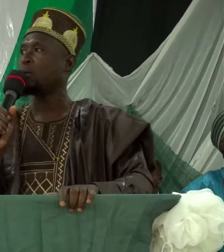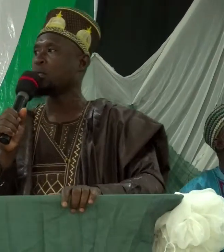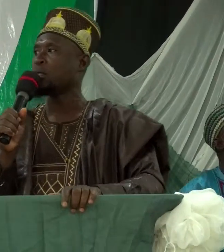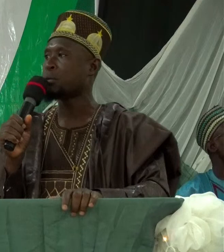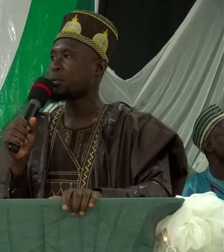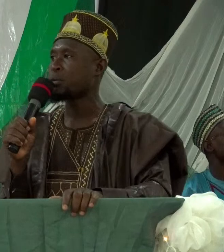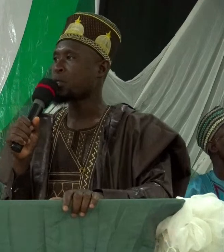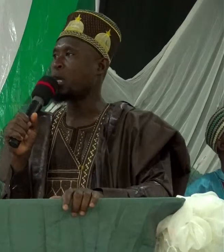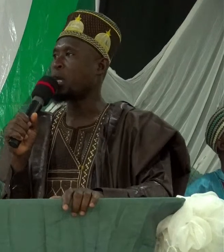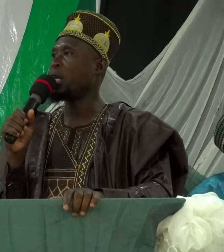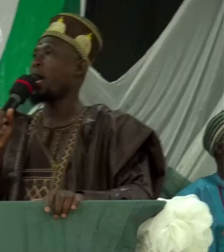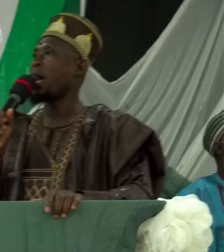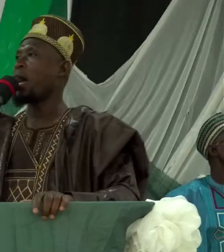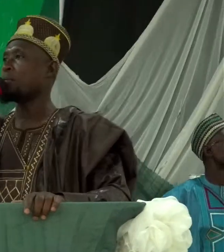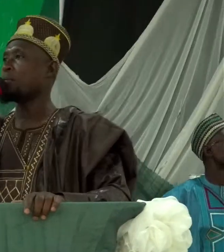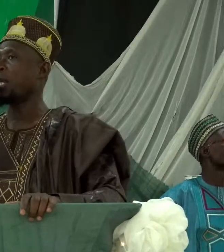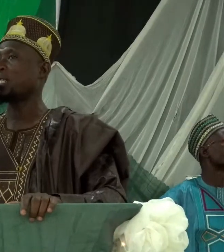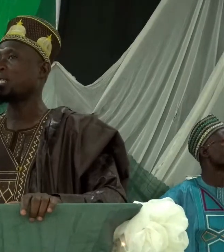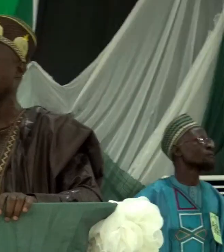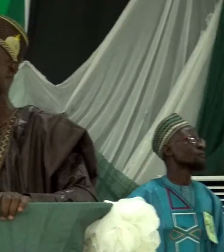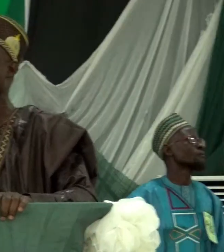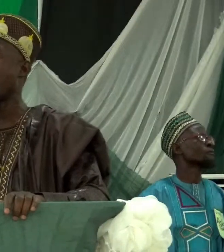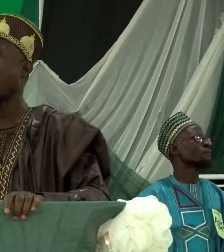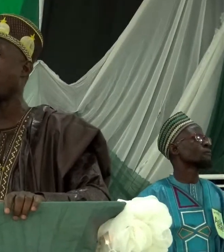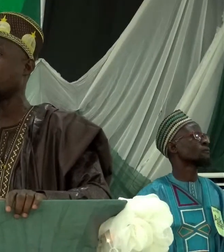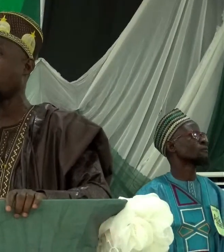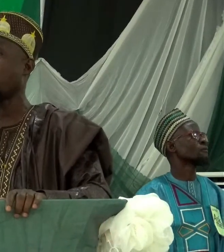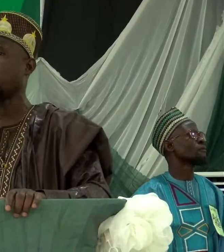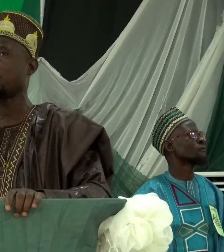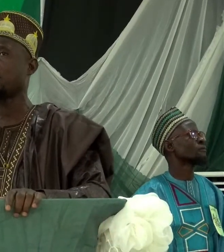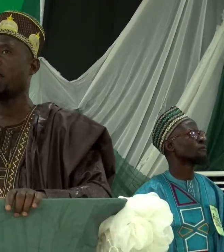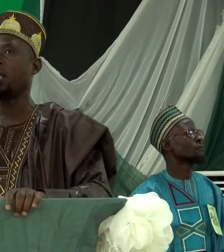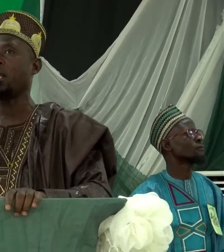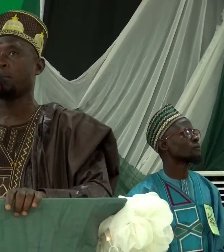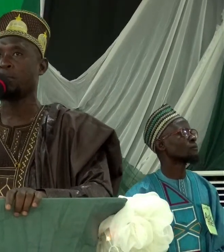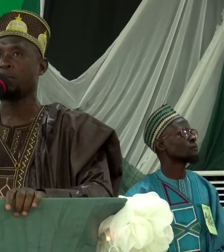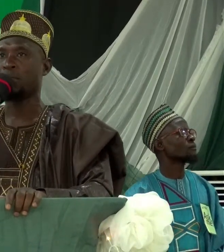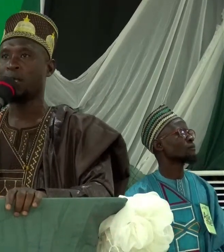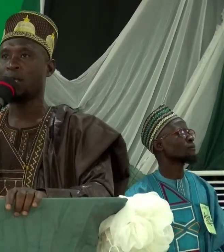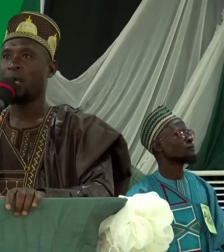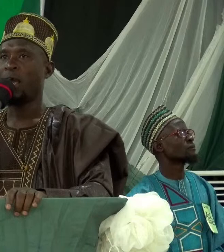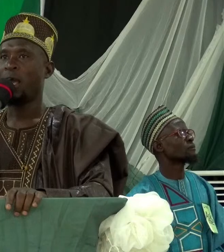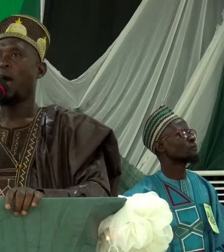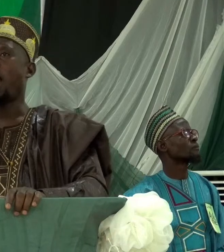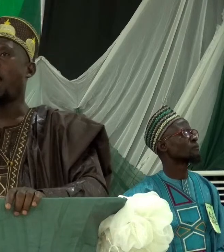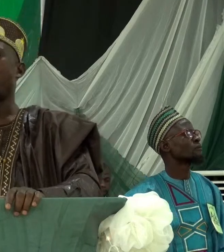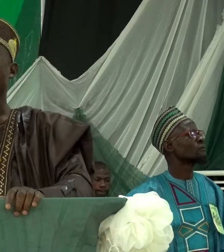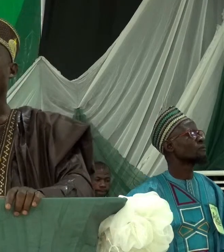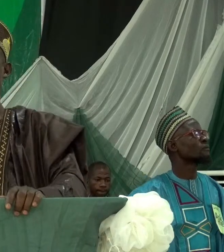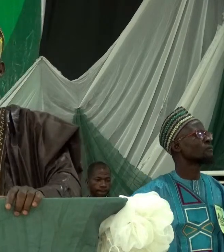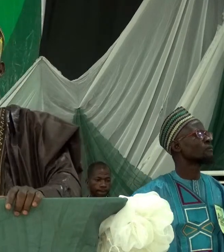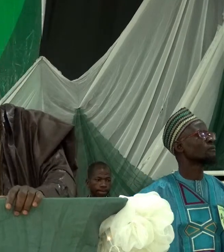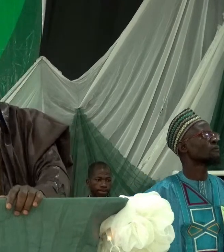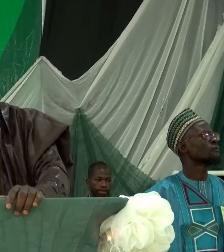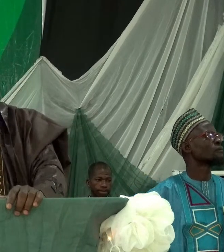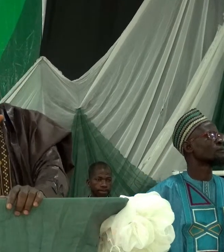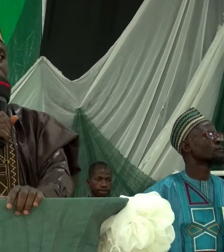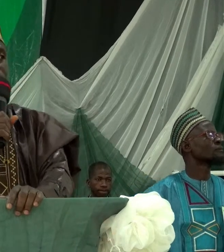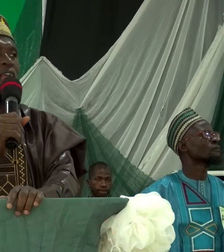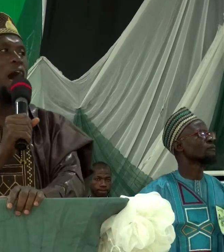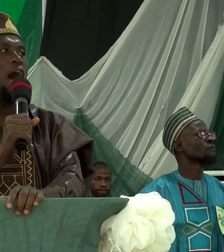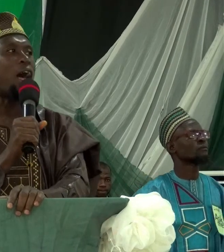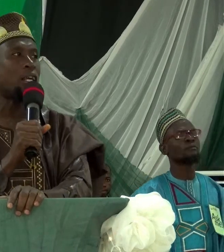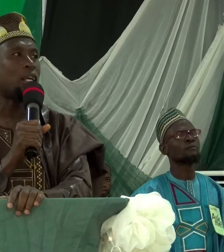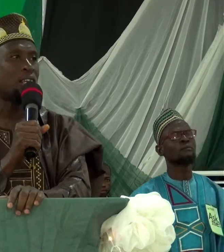بنون إلا من أتى الله بقلب سليم آبائي وأمهاتي في